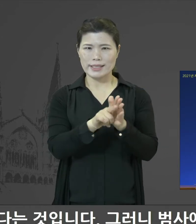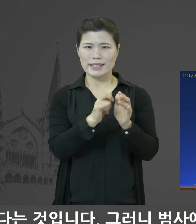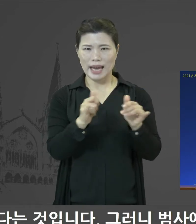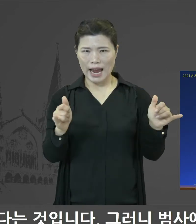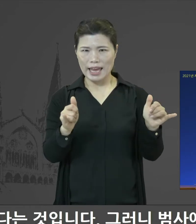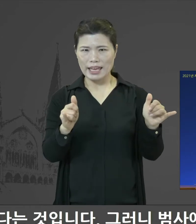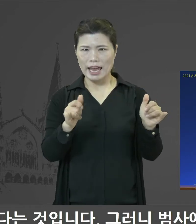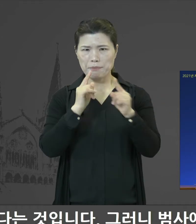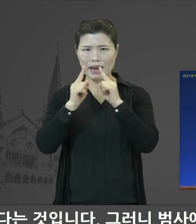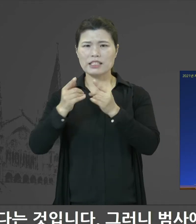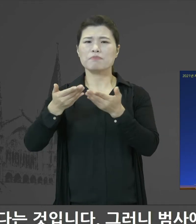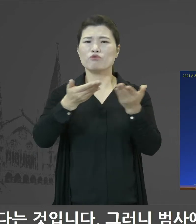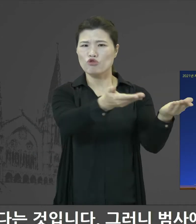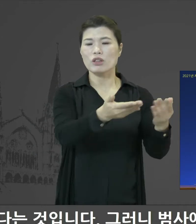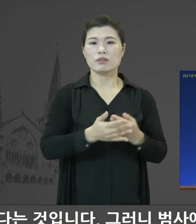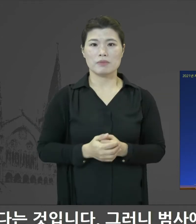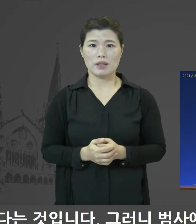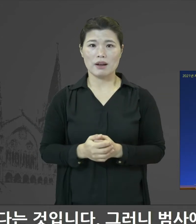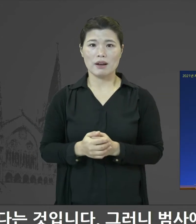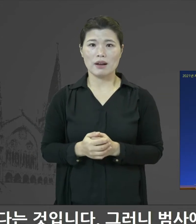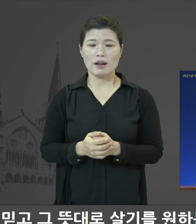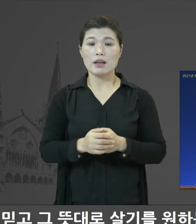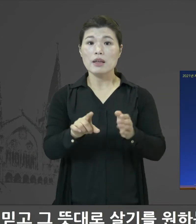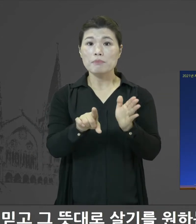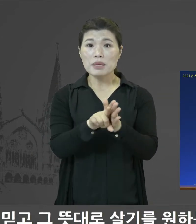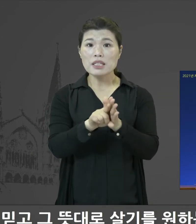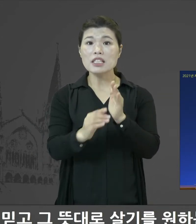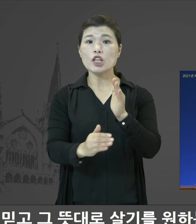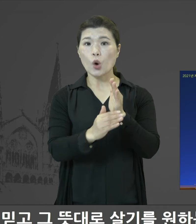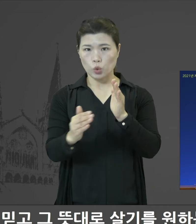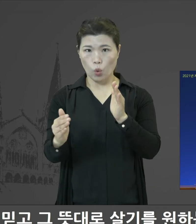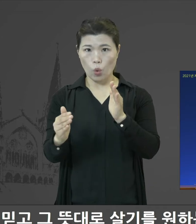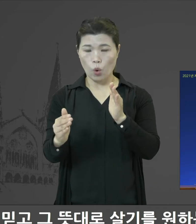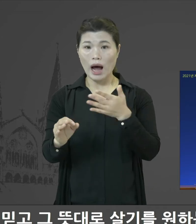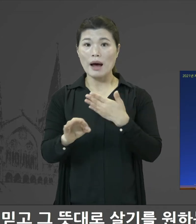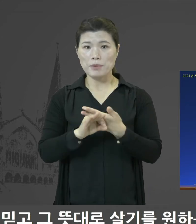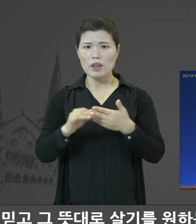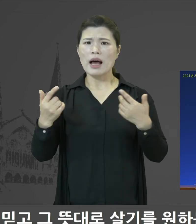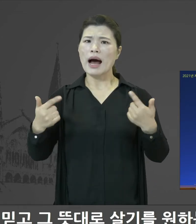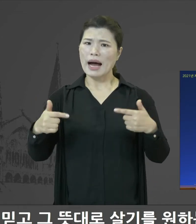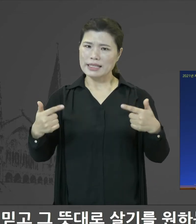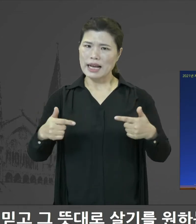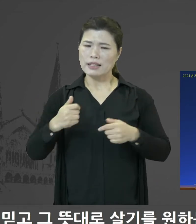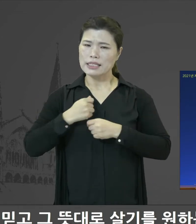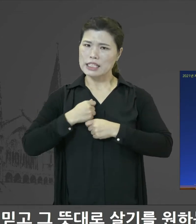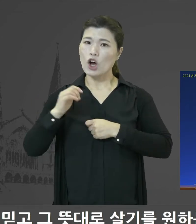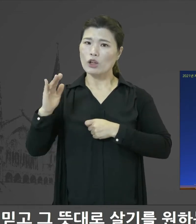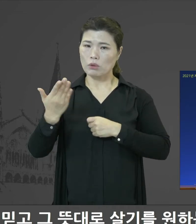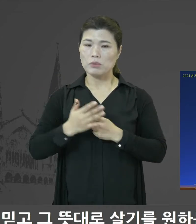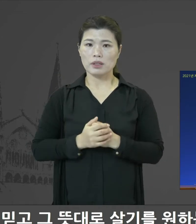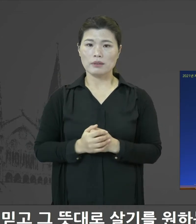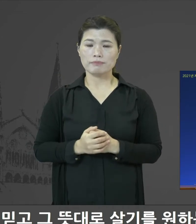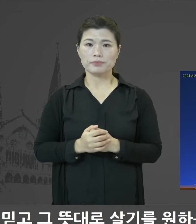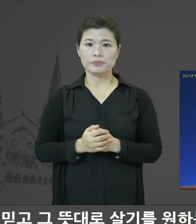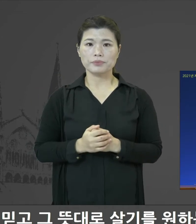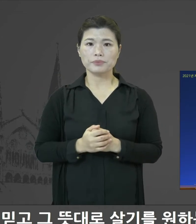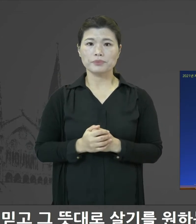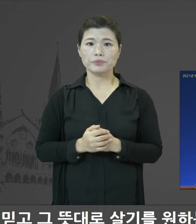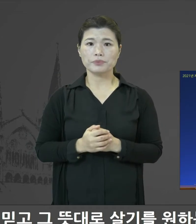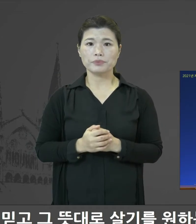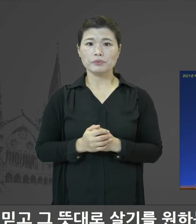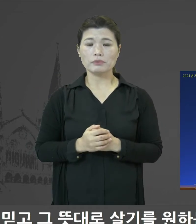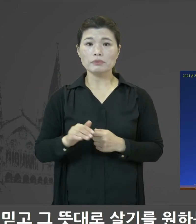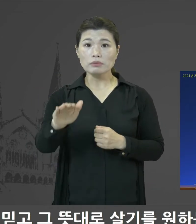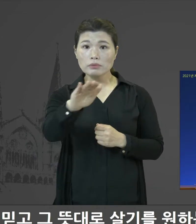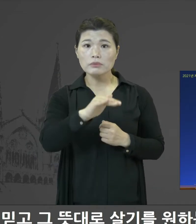주신 말씀이라는 겁니다. 믿는 성도라면 항상 지켜야 하는 것이죠. 근데